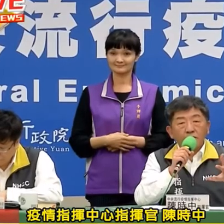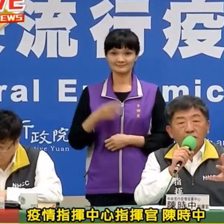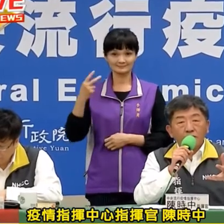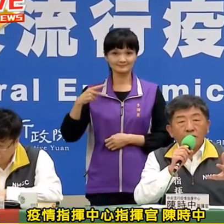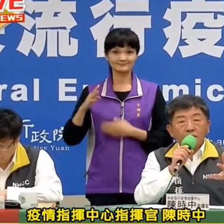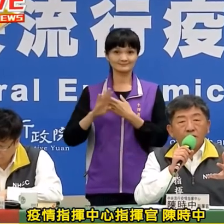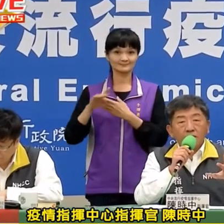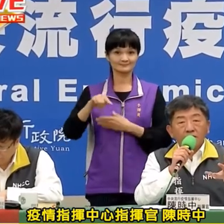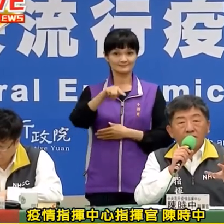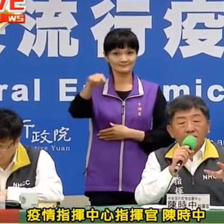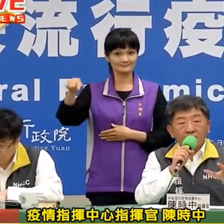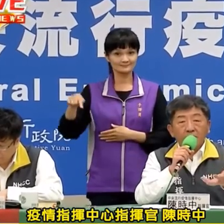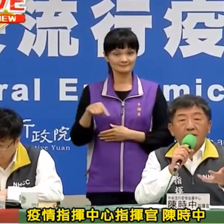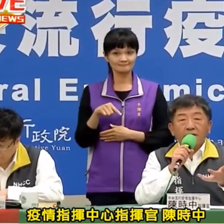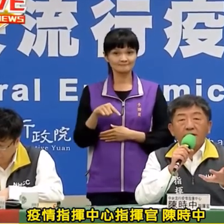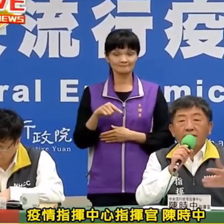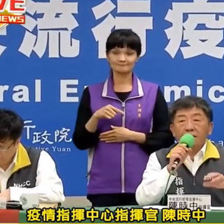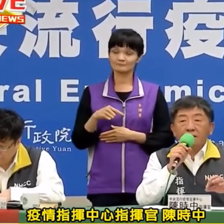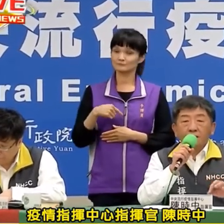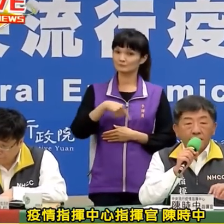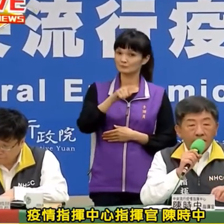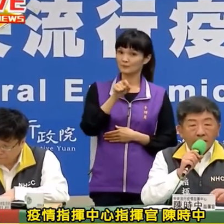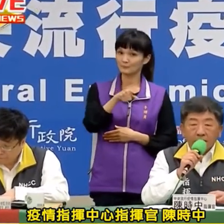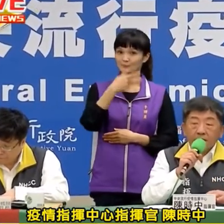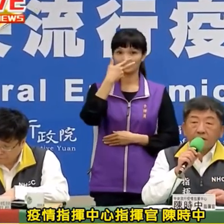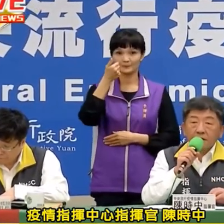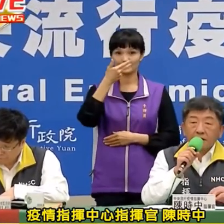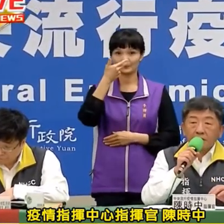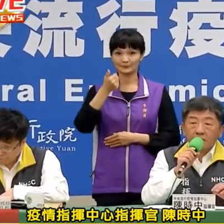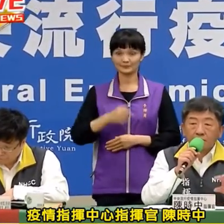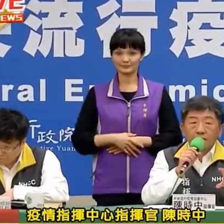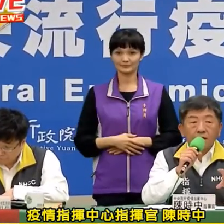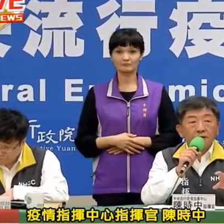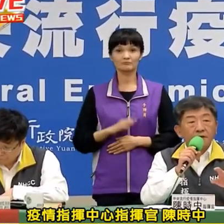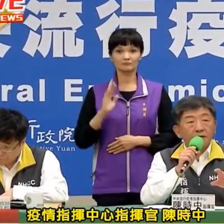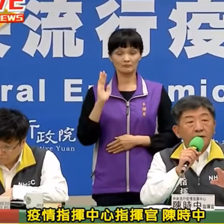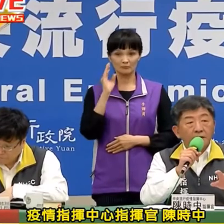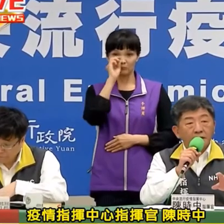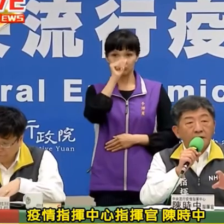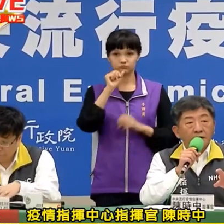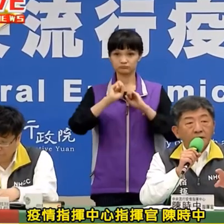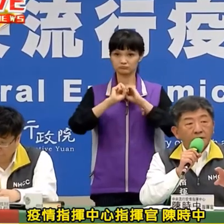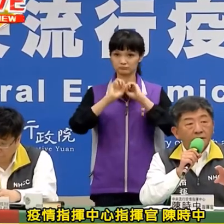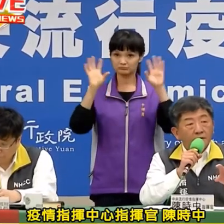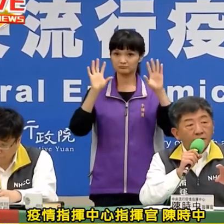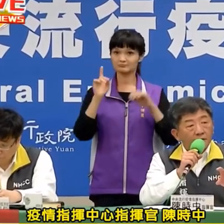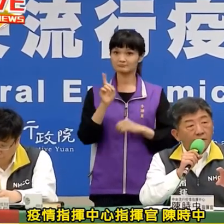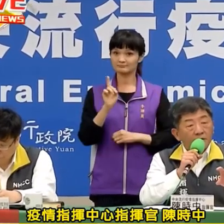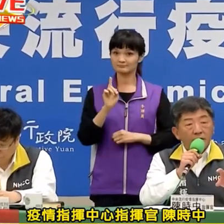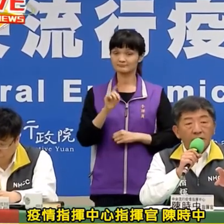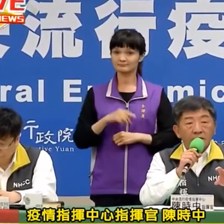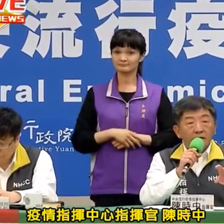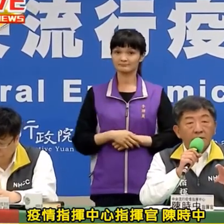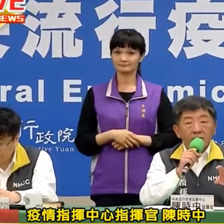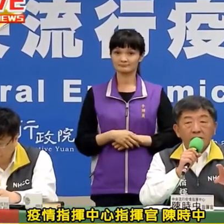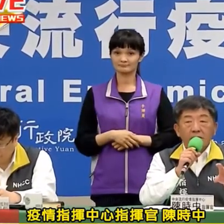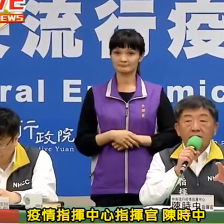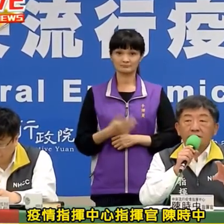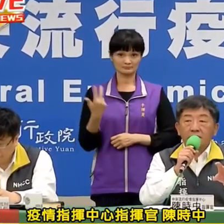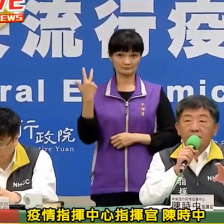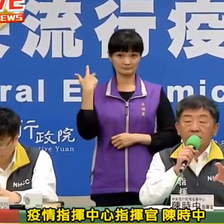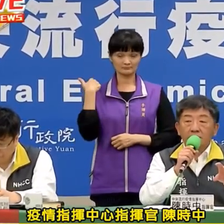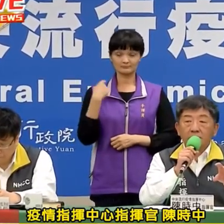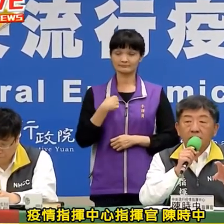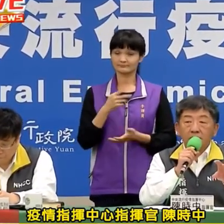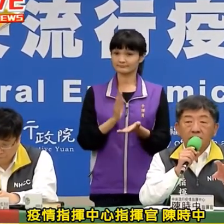可以就是说好，哦，比较方便一点，不过我还要特别的呼吁哈，这样的量其实算多，像我上个礼